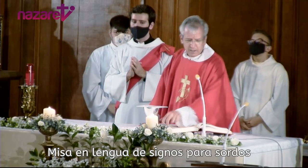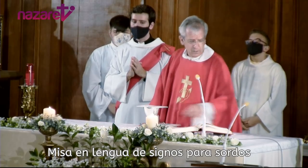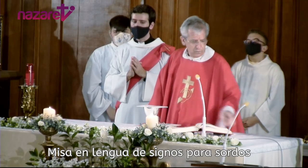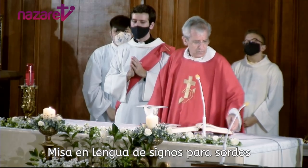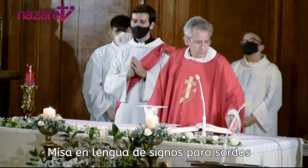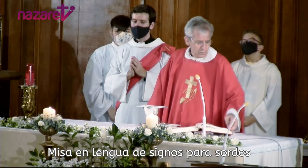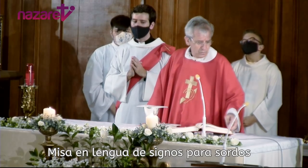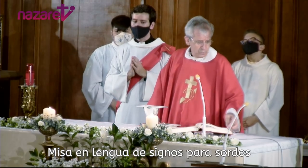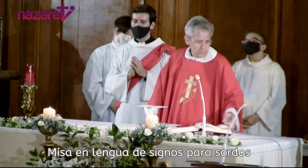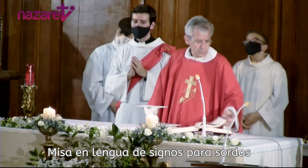cielo.